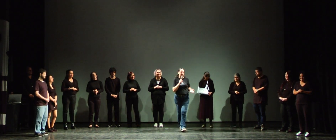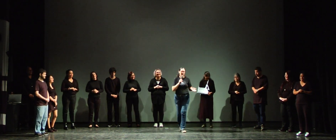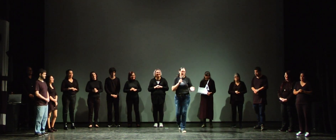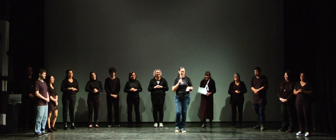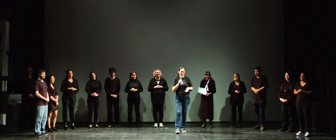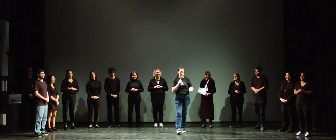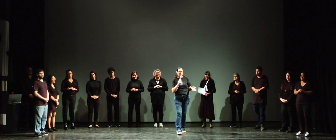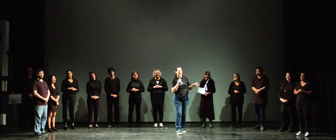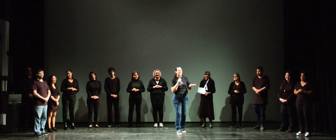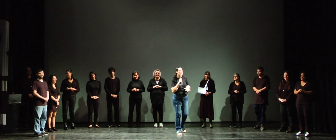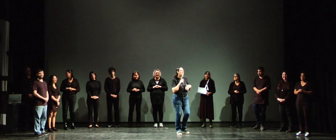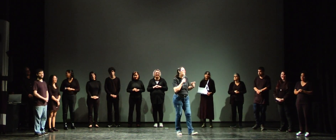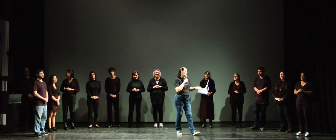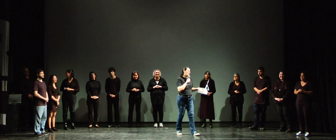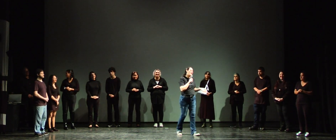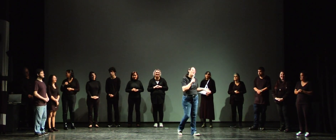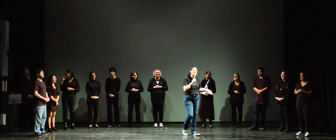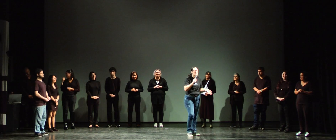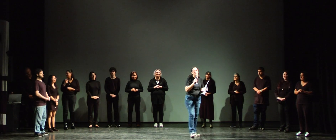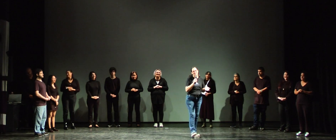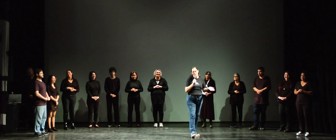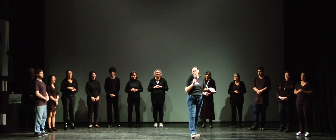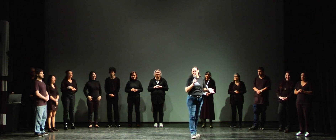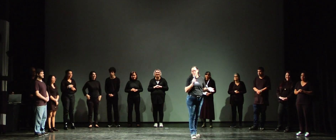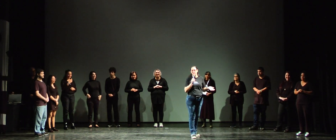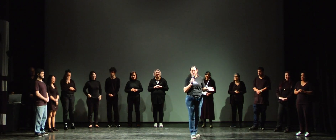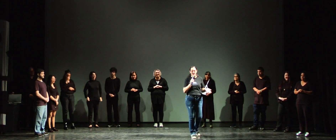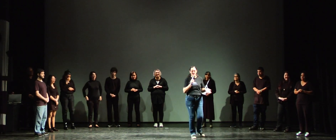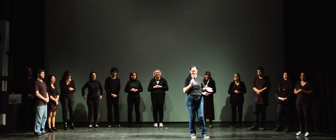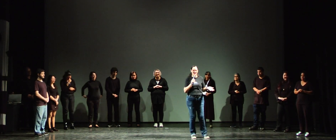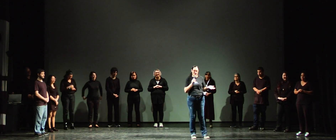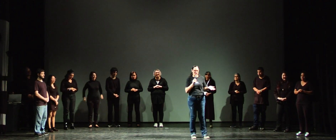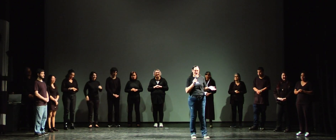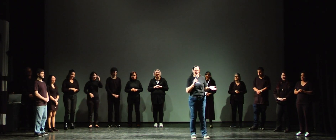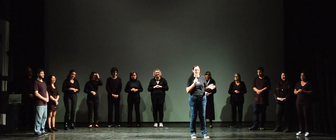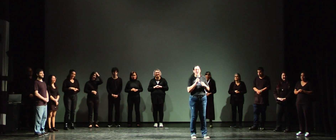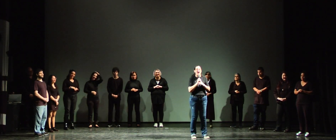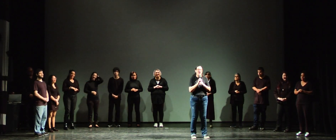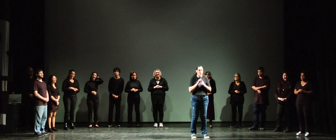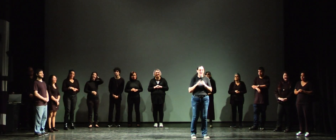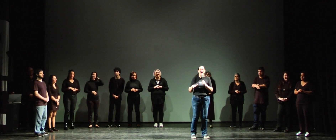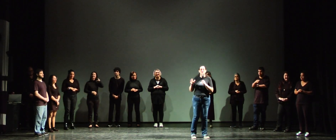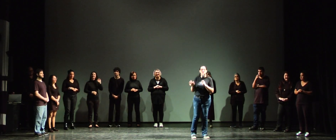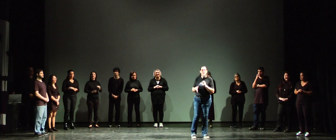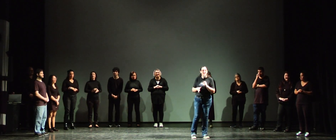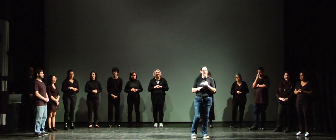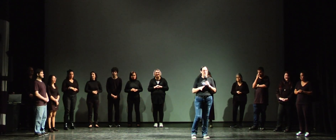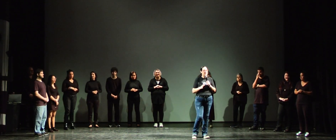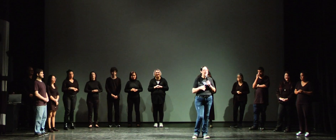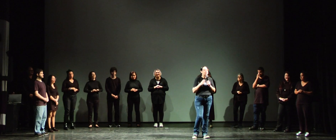Facinho, né, pessoal? É. Só que assim, vamos fazer todo mundo junto que fica mais legal, né, fica? Agora, a gente vai passar para vocês